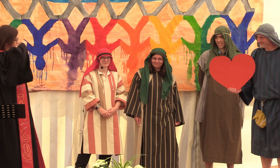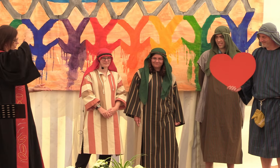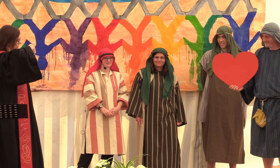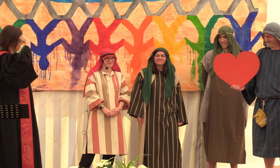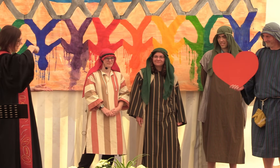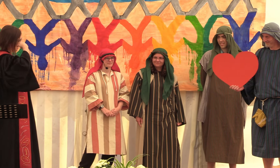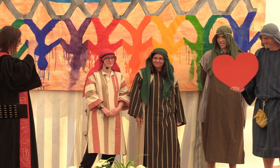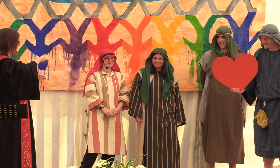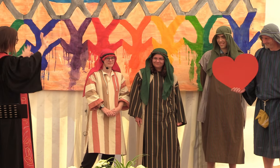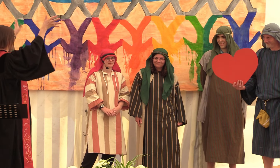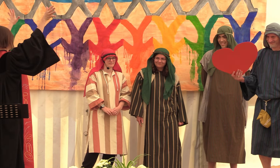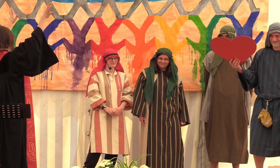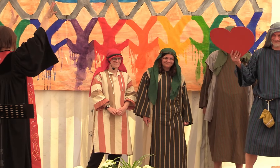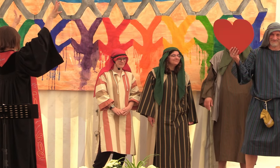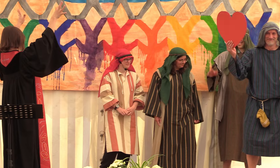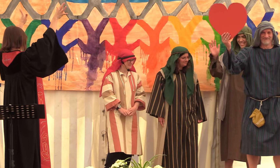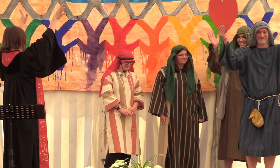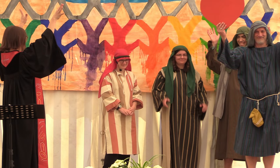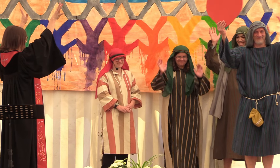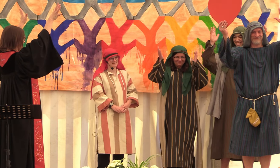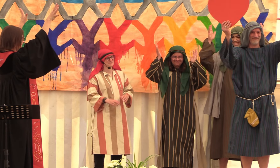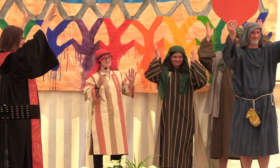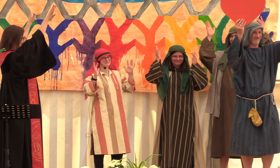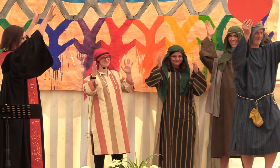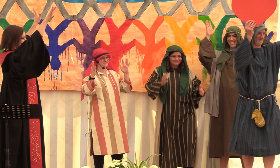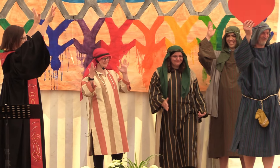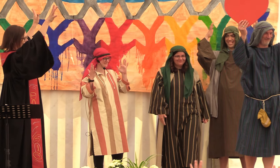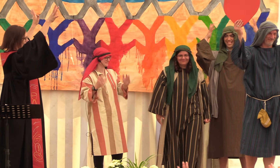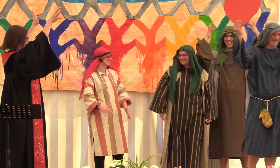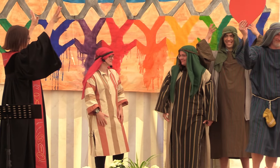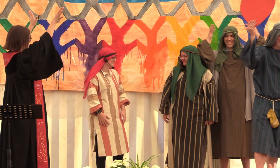Vielen Dank für euer Schauspiel.